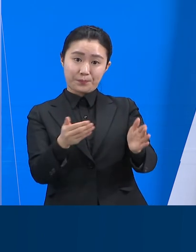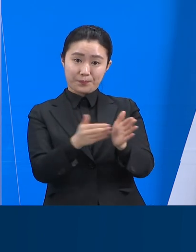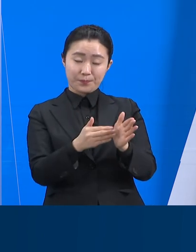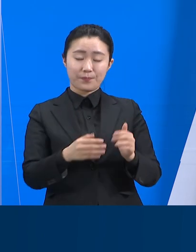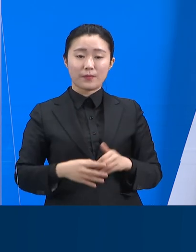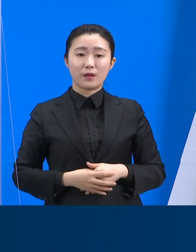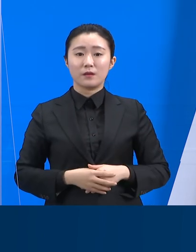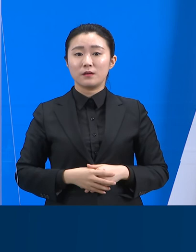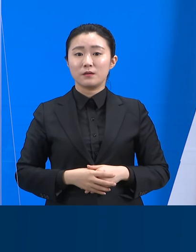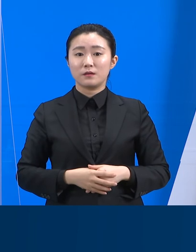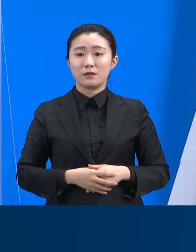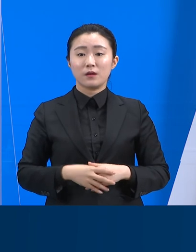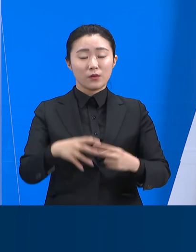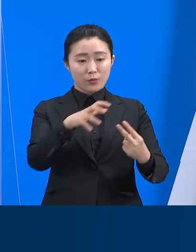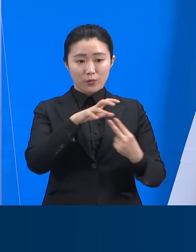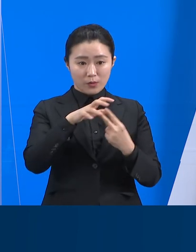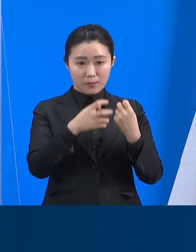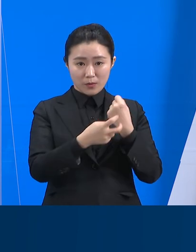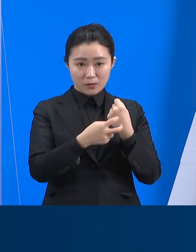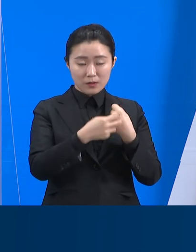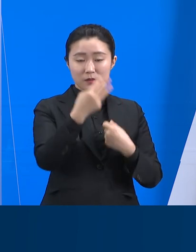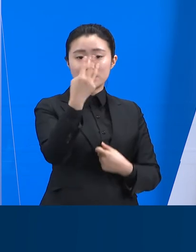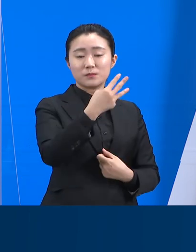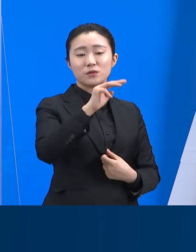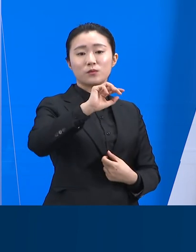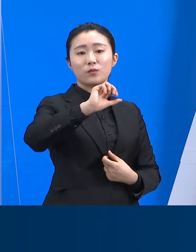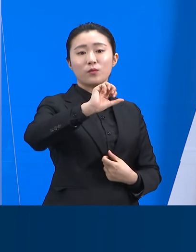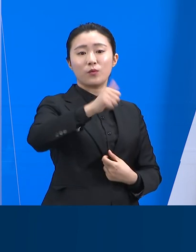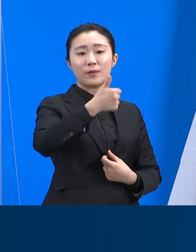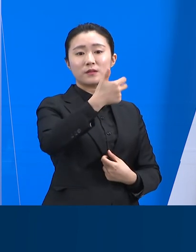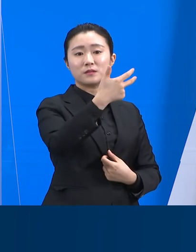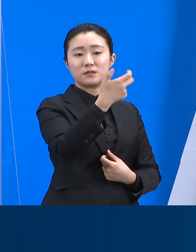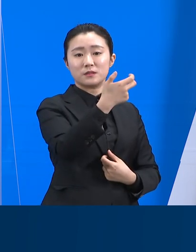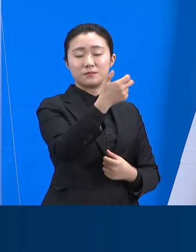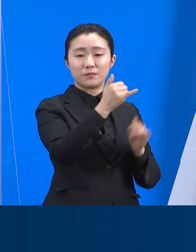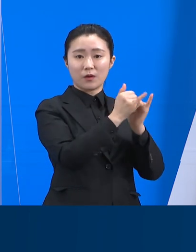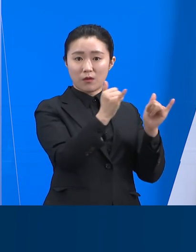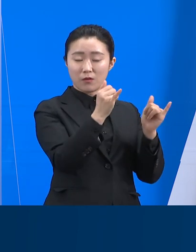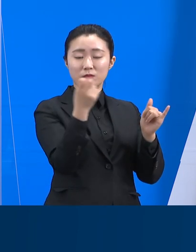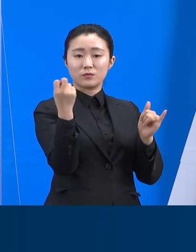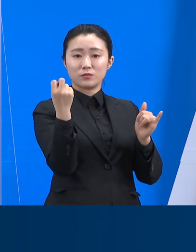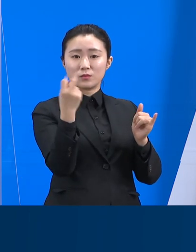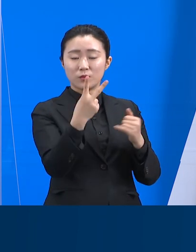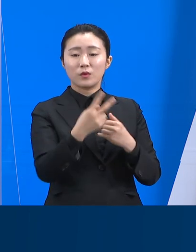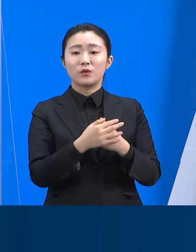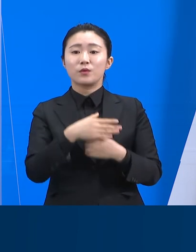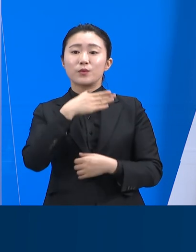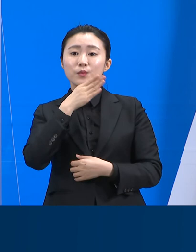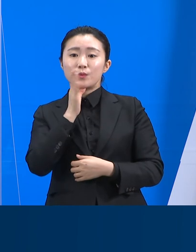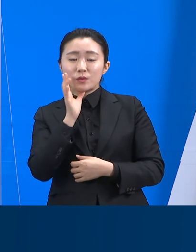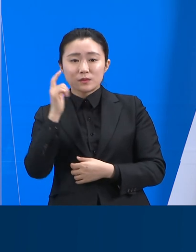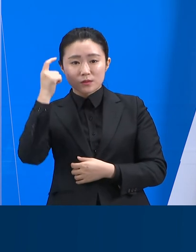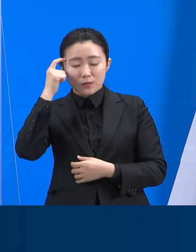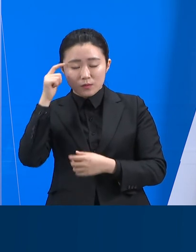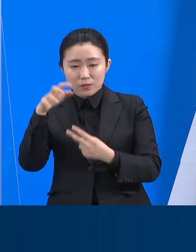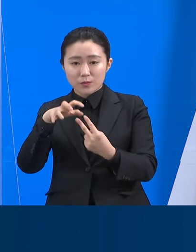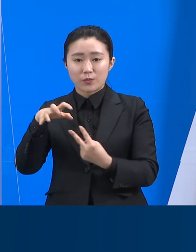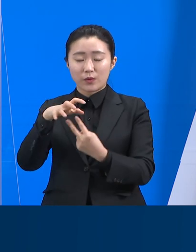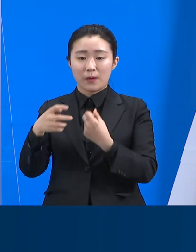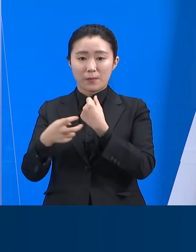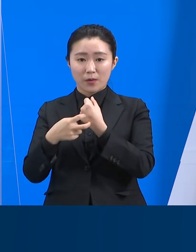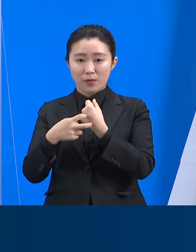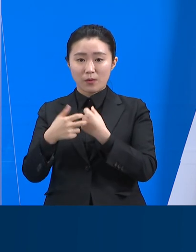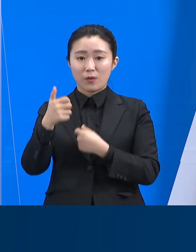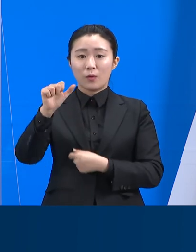세부적으로 요양병원에서 3,557명, 노인 정신요양 재활병원 등에서 584명, 코로나